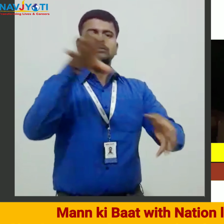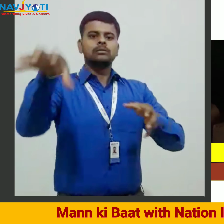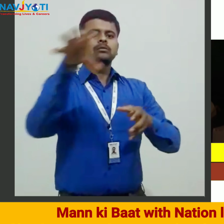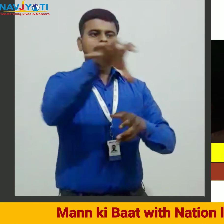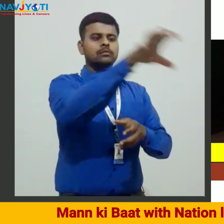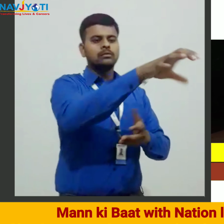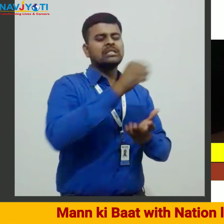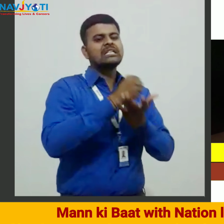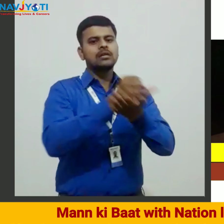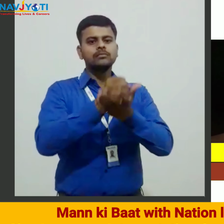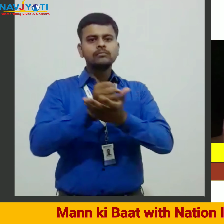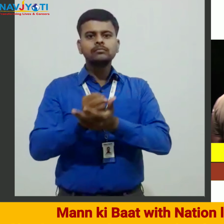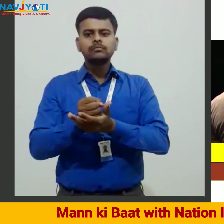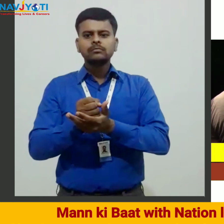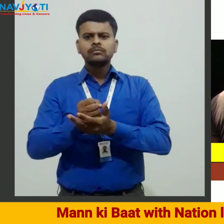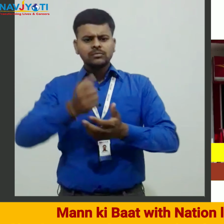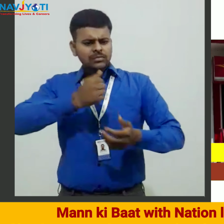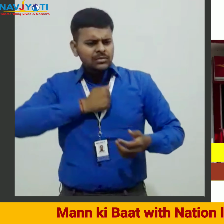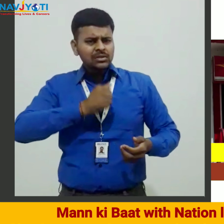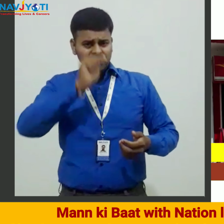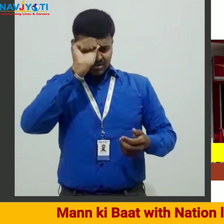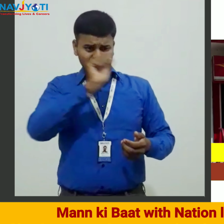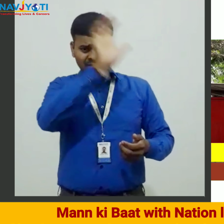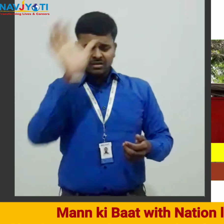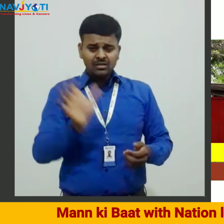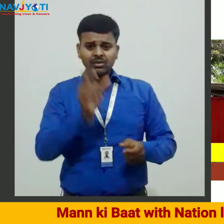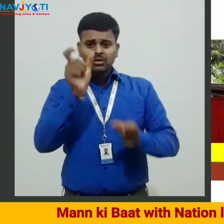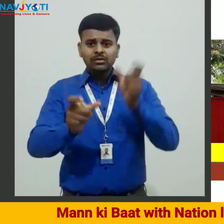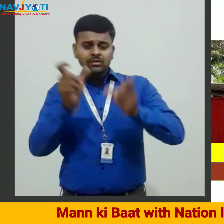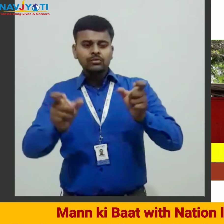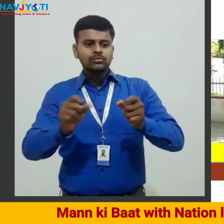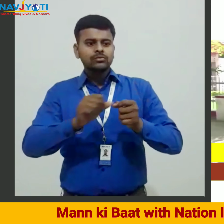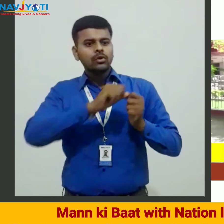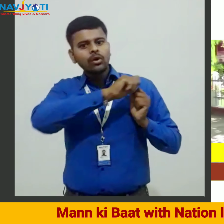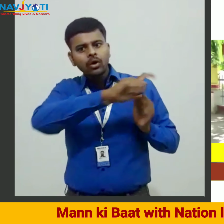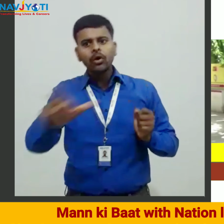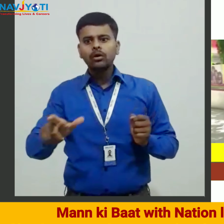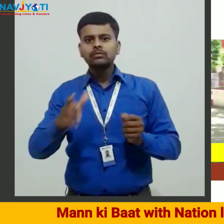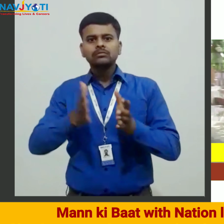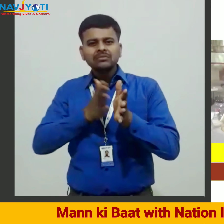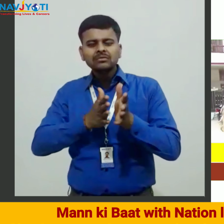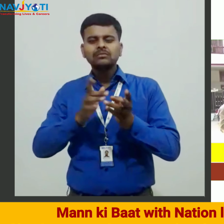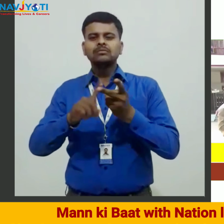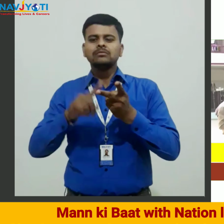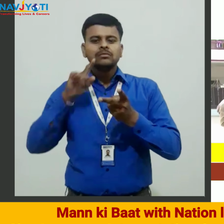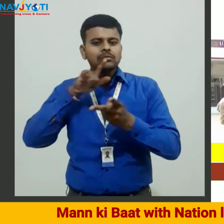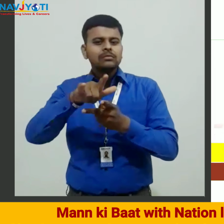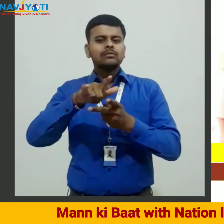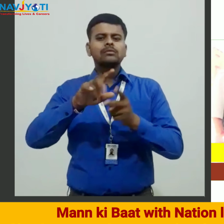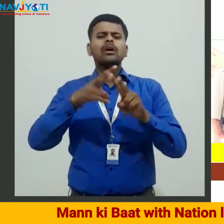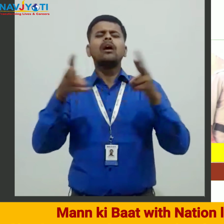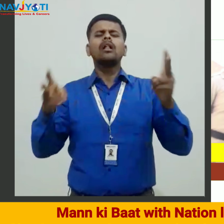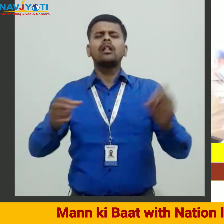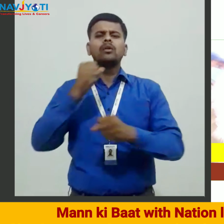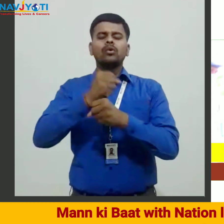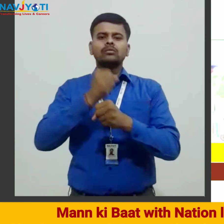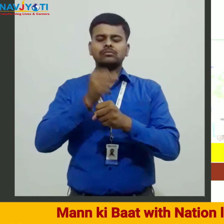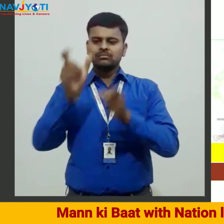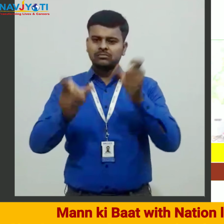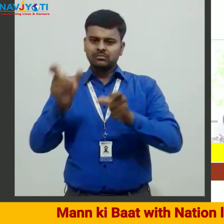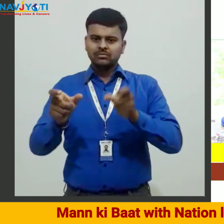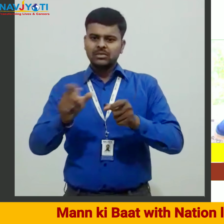तरह दवाओं की आपूर्ति में हमारे डाक विभाग के लोग बहुत अहम भूमिका निभा रहे हैं। हमारे ये